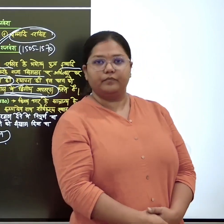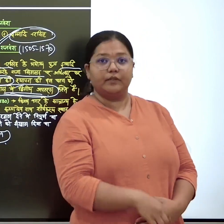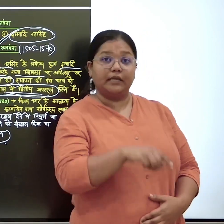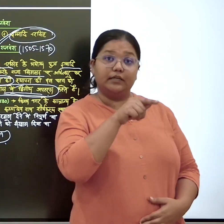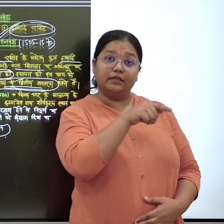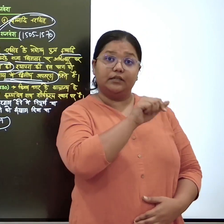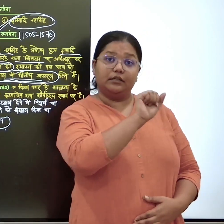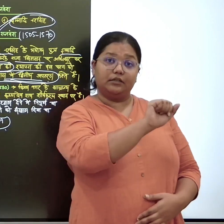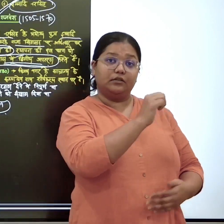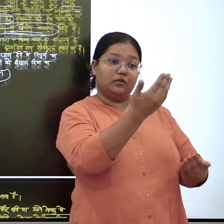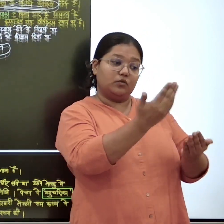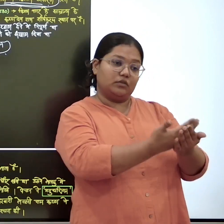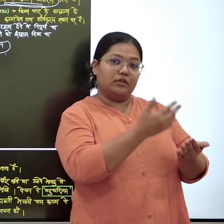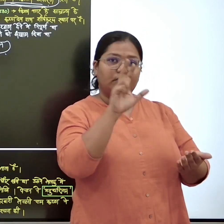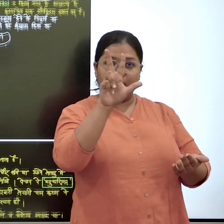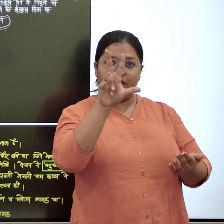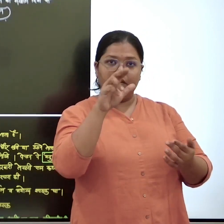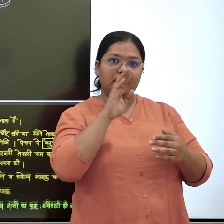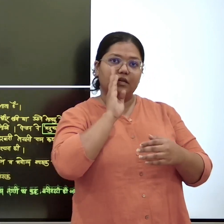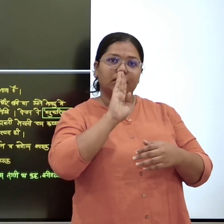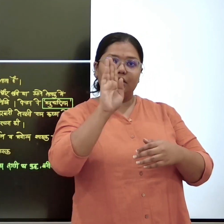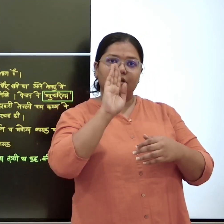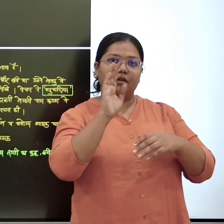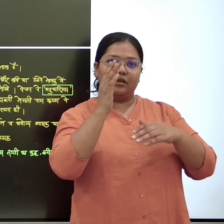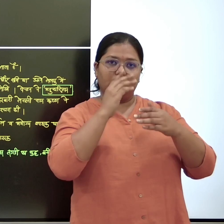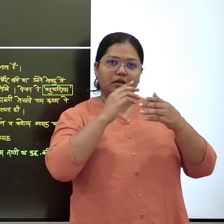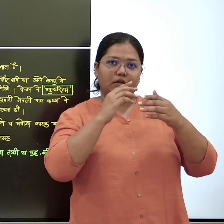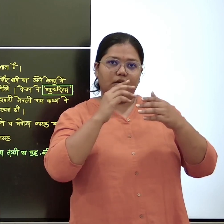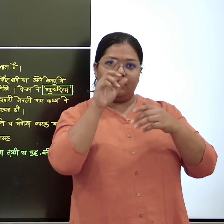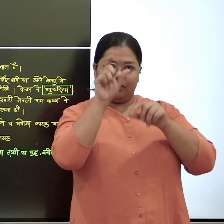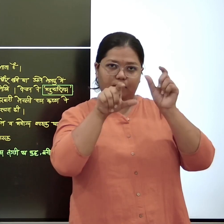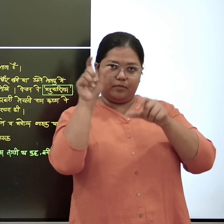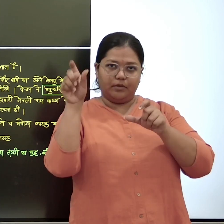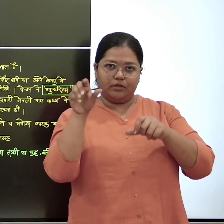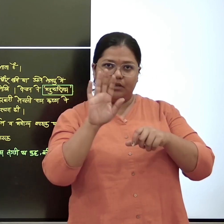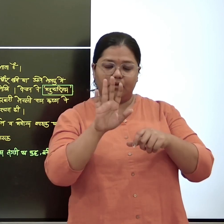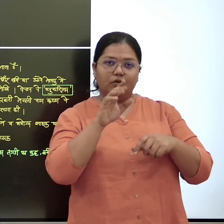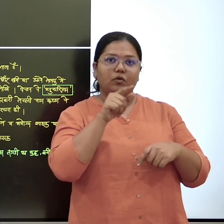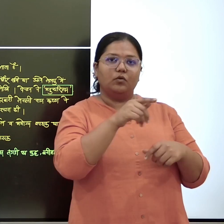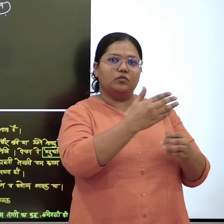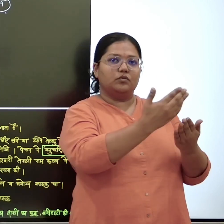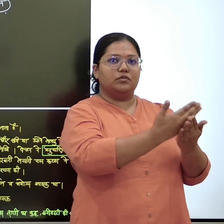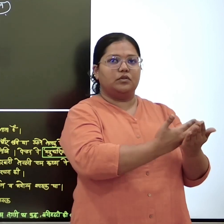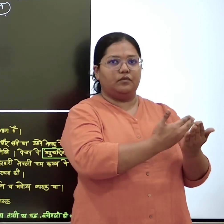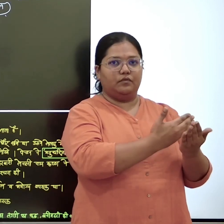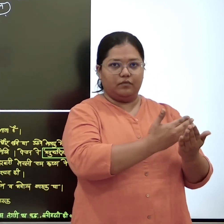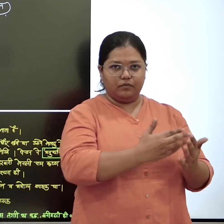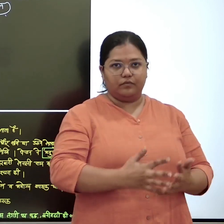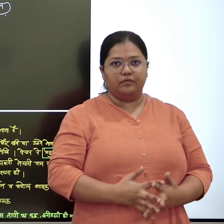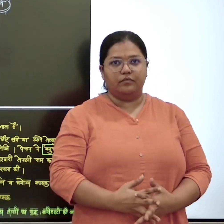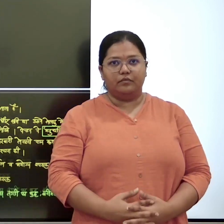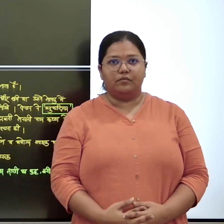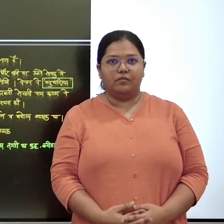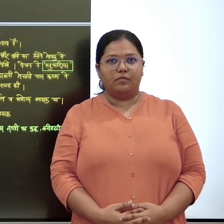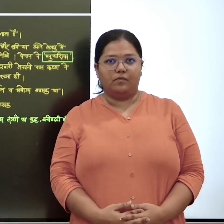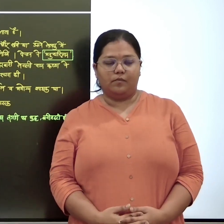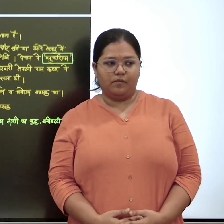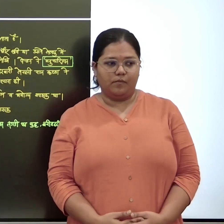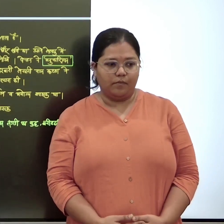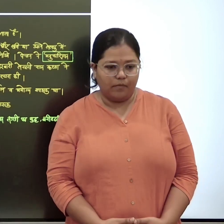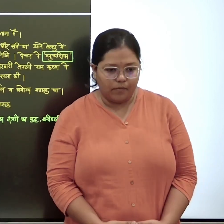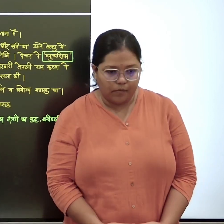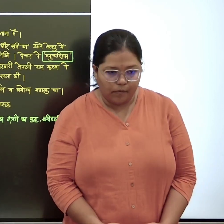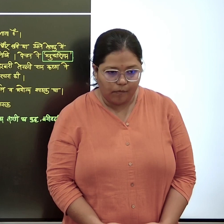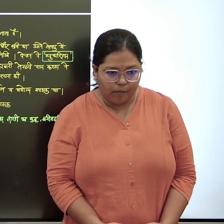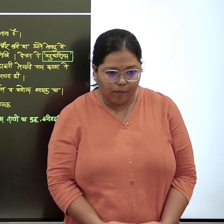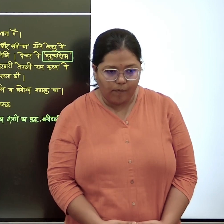अष्ट दिग्गज, ठीक। इसके अलावा उन्होंने स्वयं महान विद्वान और कवि थे, ठीक,